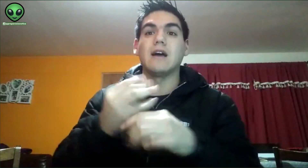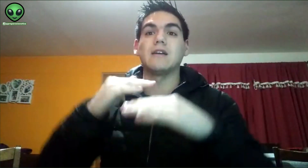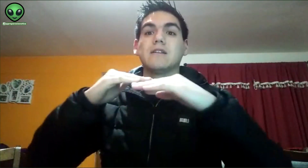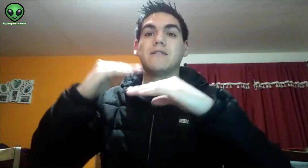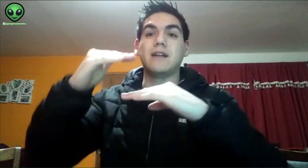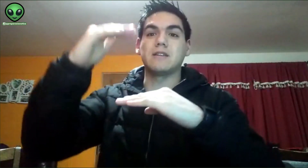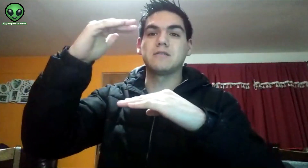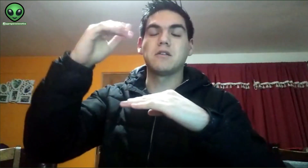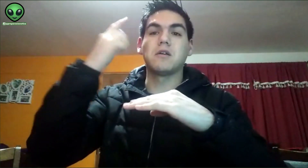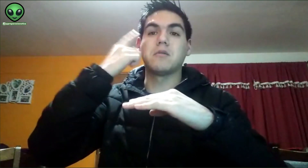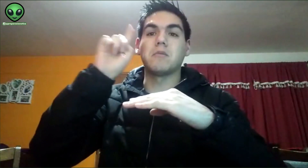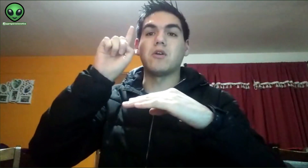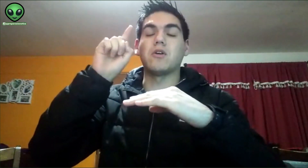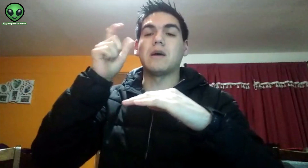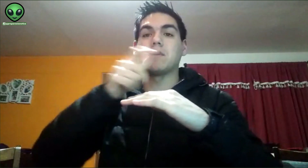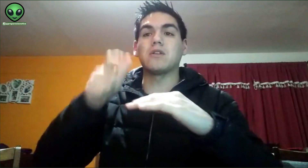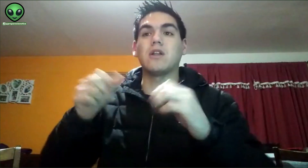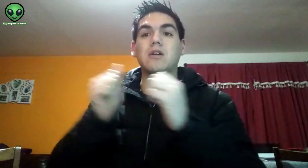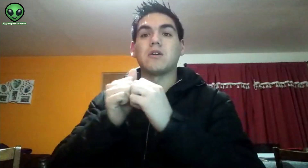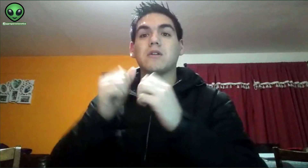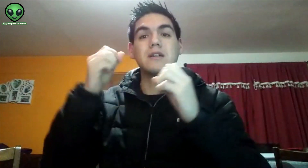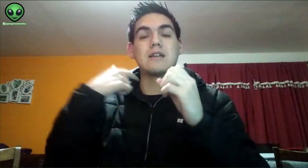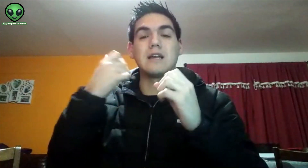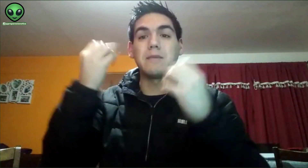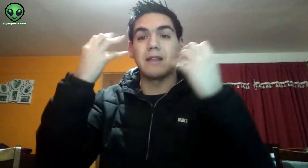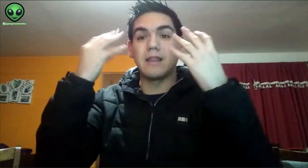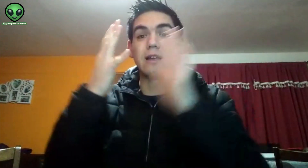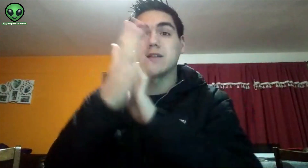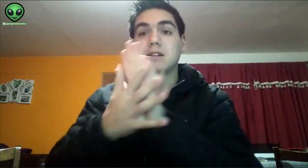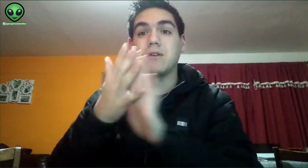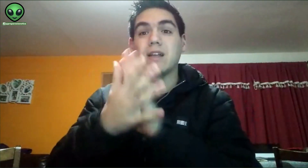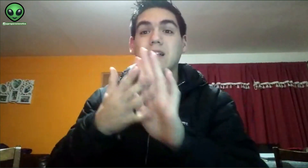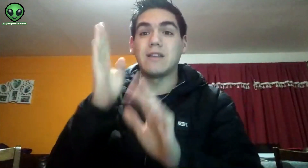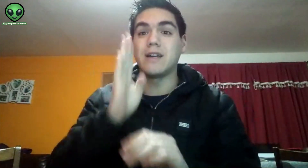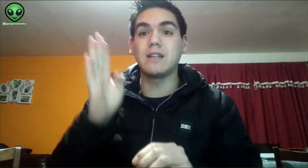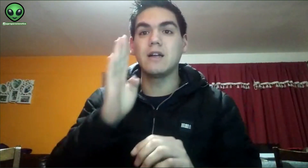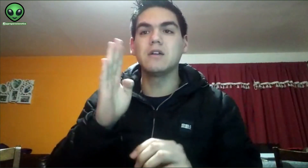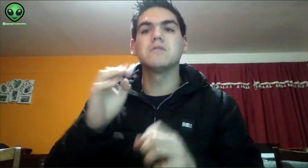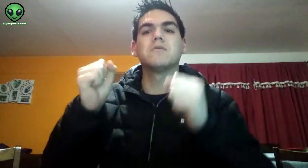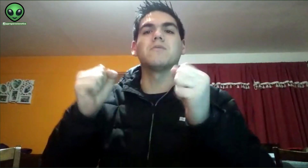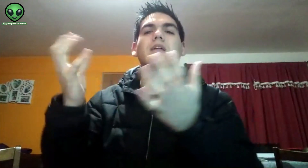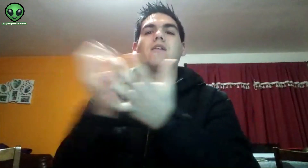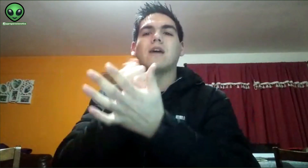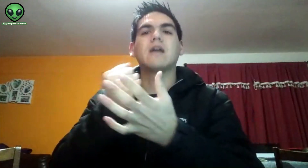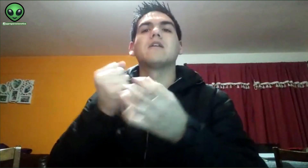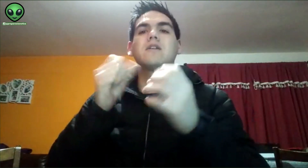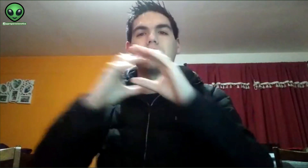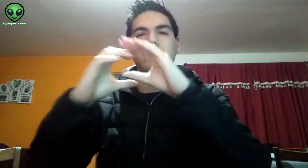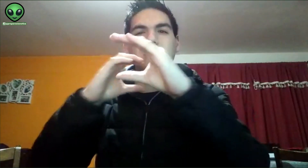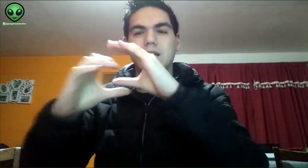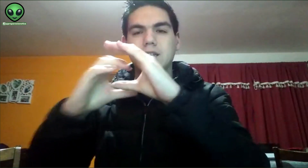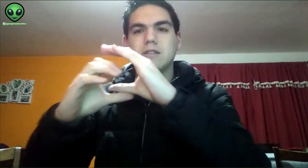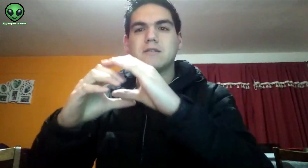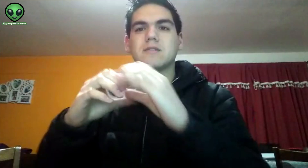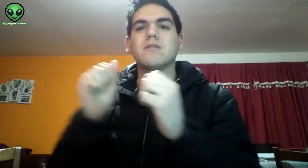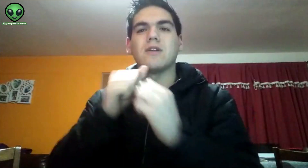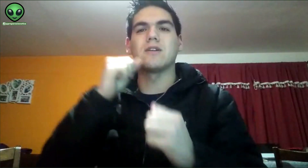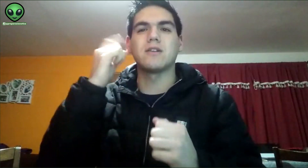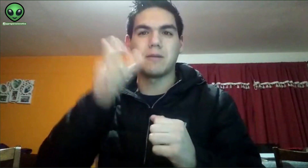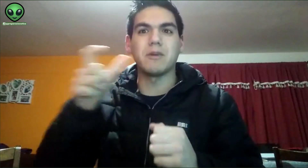hay niveles, pero la persona con que aprenda lengua de señas básica puede lograr comunicarse con una